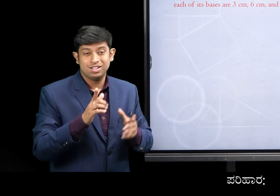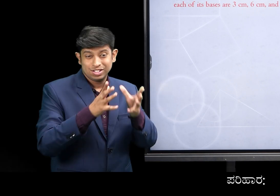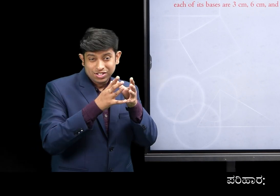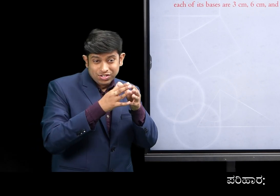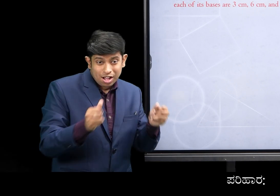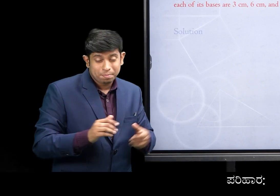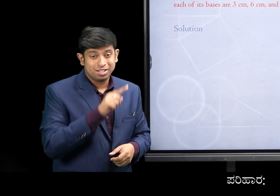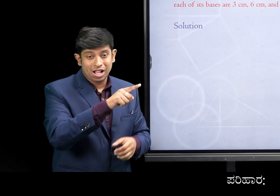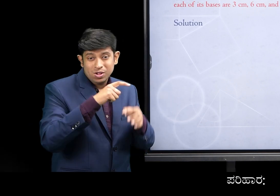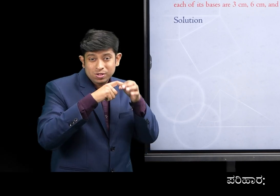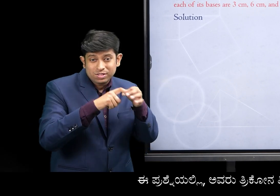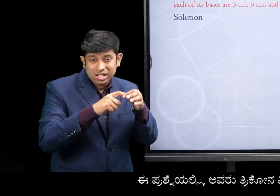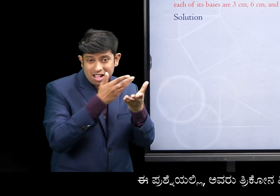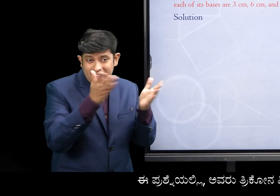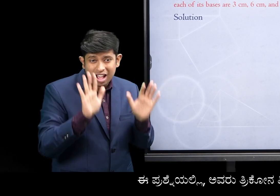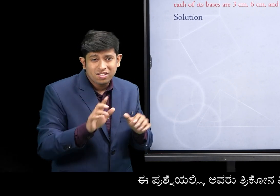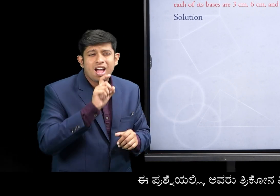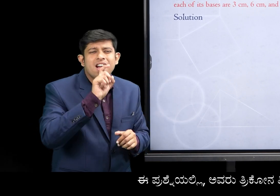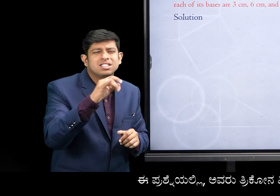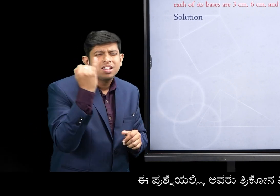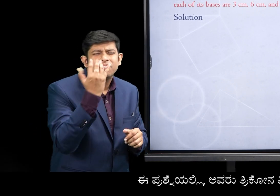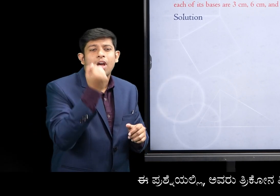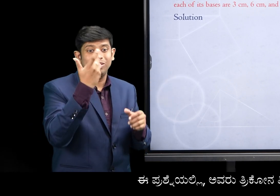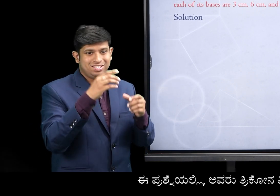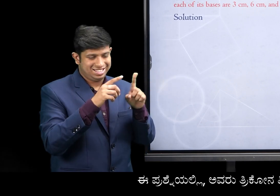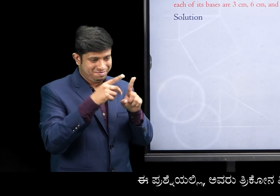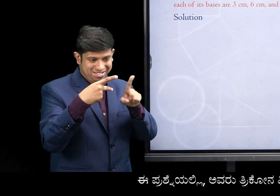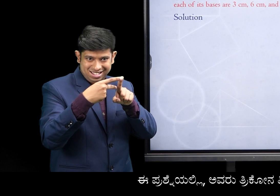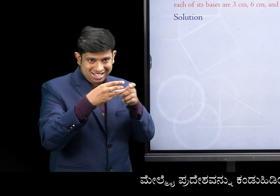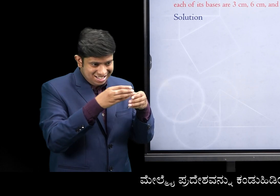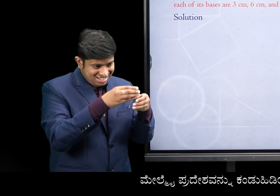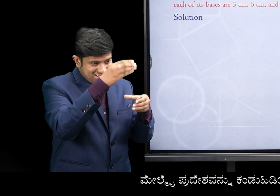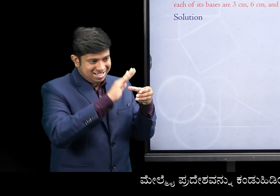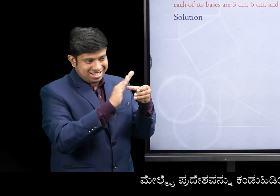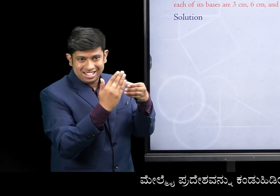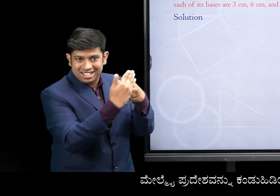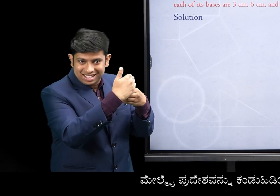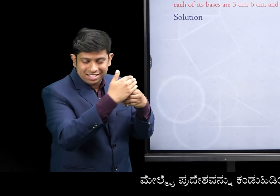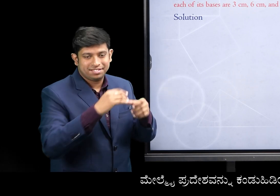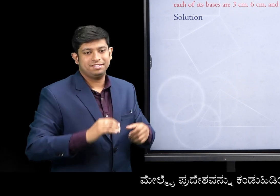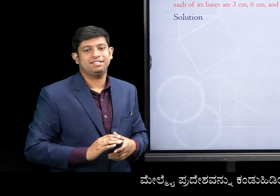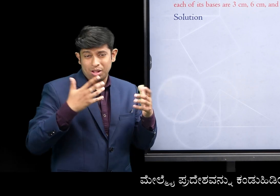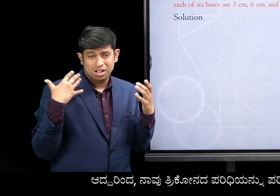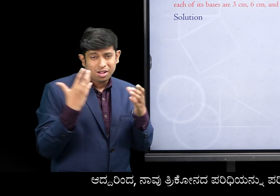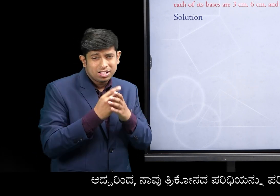ಪರಿಹಾರ: ಈ ಪ್ರಶ್ನೆಯಲ್ಲಿ ಅವರು ತ್ರಿಕೋನ ಪ್ರಿಸಂ ಲ್ಯಾಟರಲ್ ಮೇಲ್ಮೈ ಪ್ರದೇಶವನ್ನ ಕಂಡುಹಿಡಿಯಲು ಕೇಳಿದ್ದಾರೆ. ಆದ್ರಿಂದ